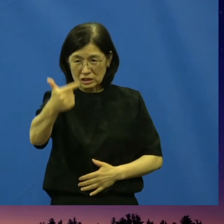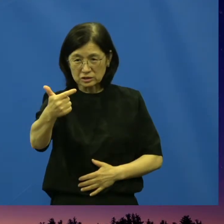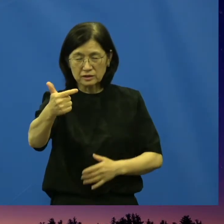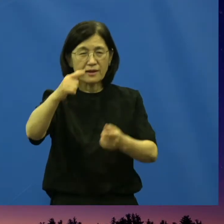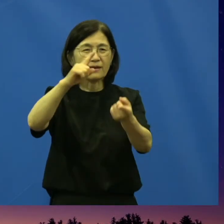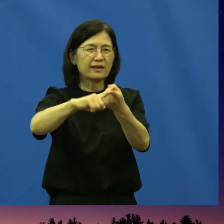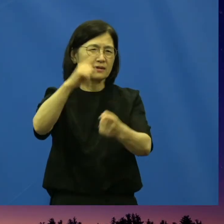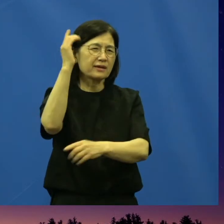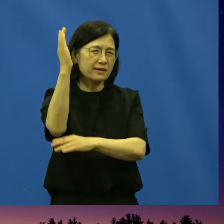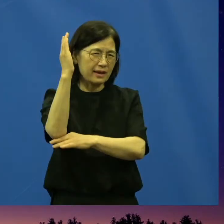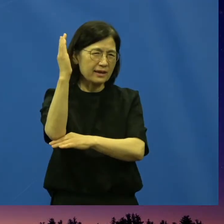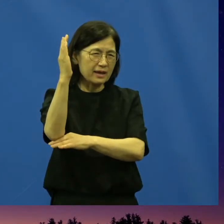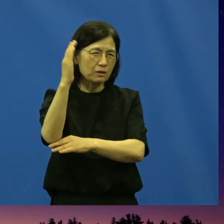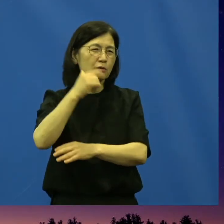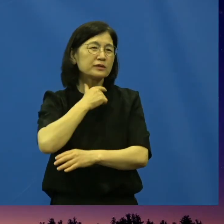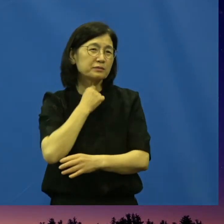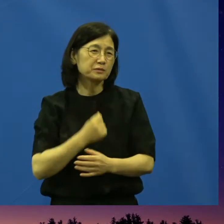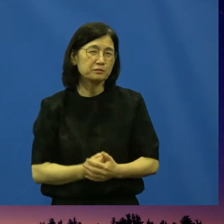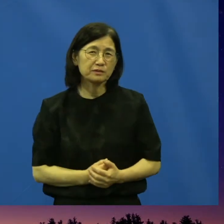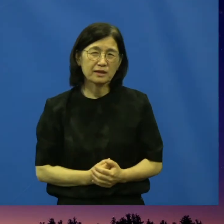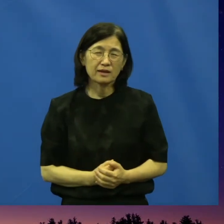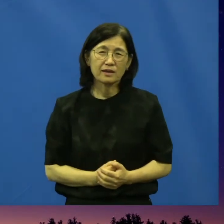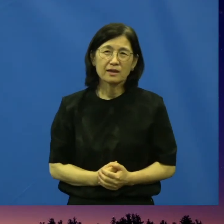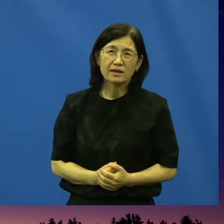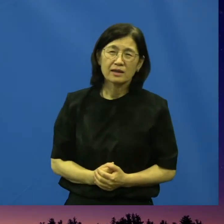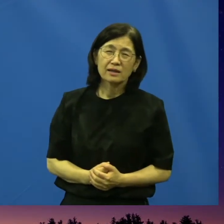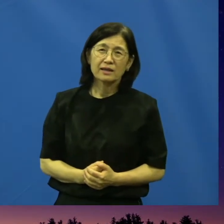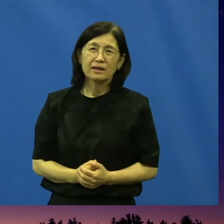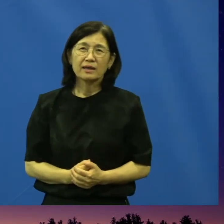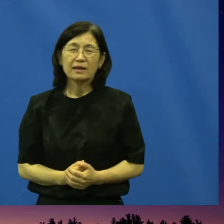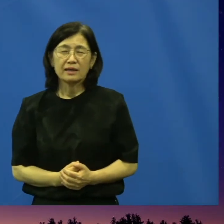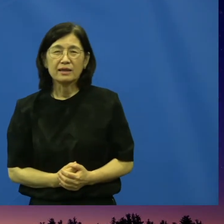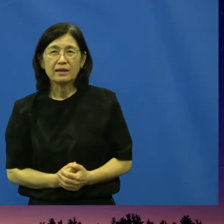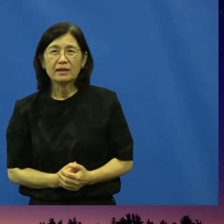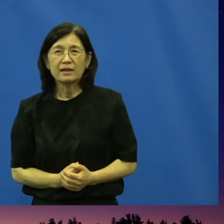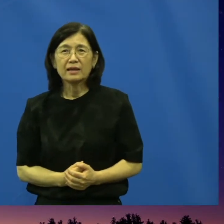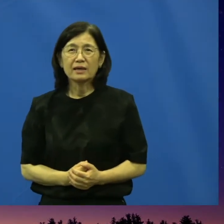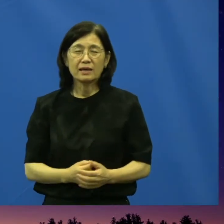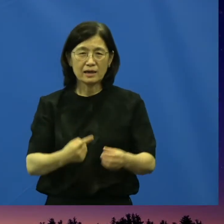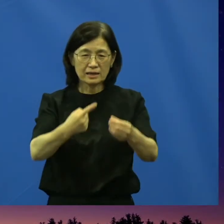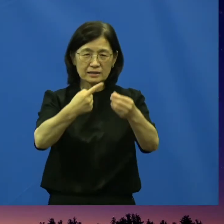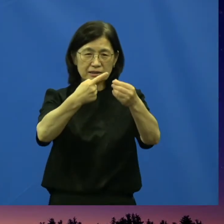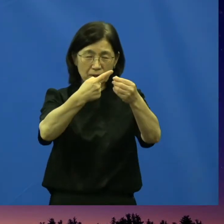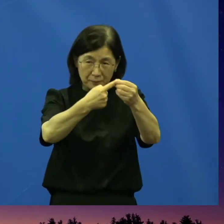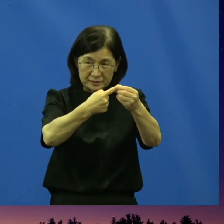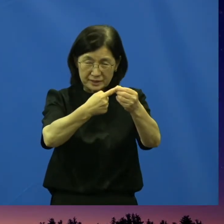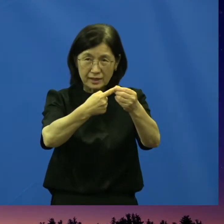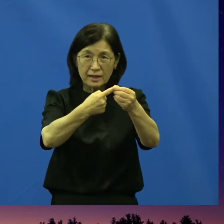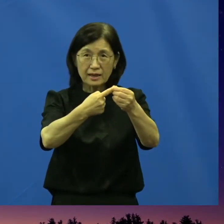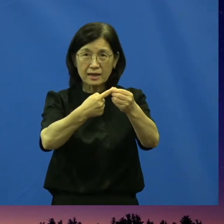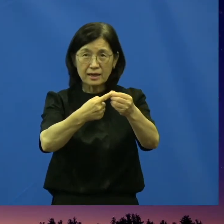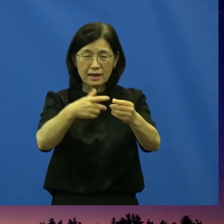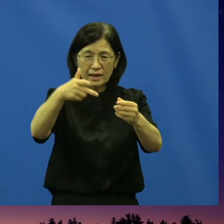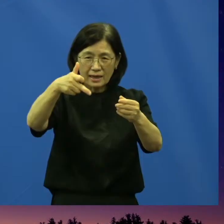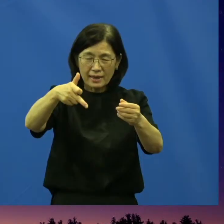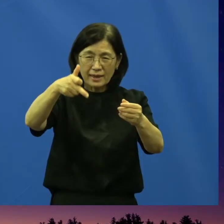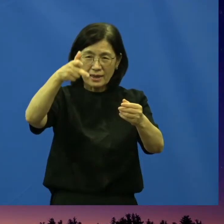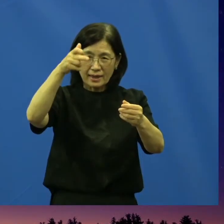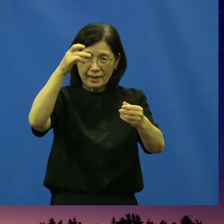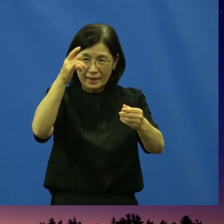살펴보고자 하는데요, 이 6개의 도피성이 가지는 상징성, 첫 번째가 케데스입니다.